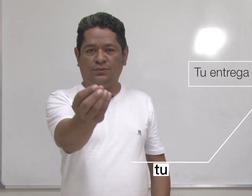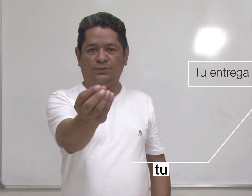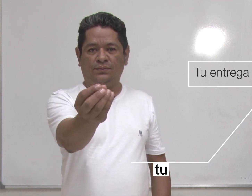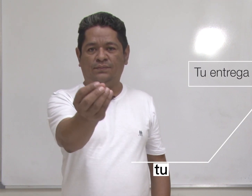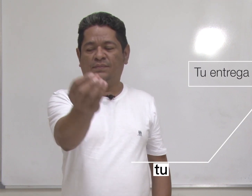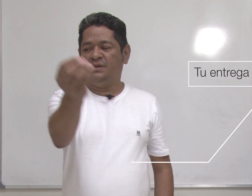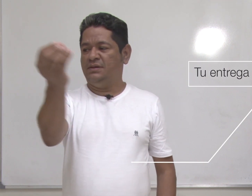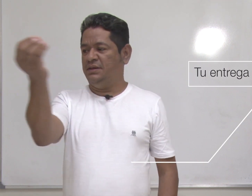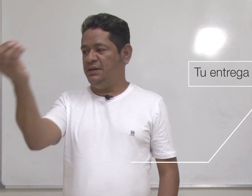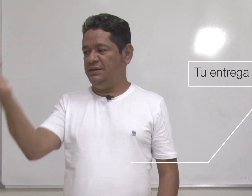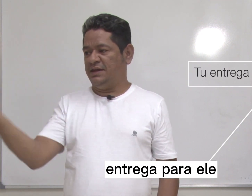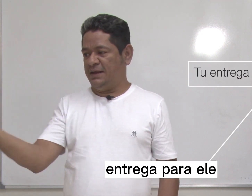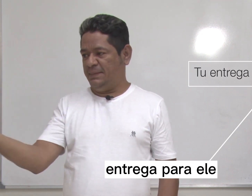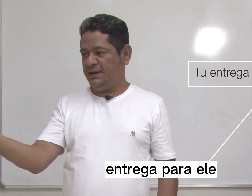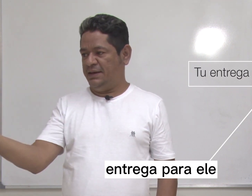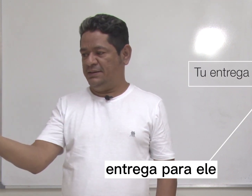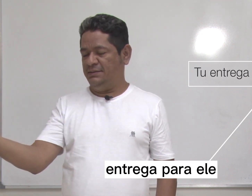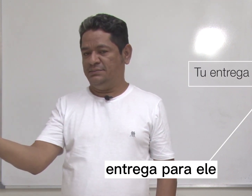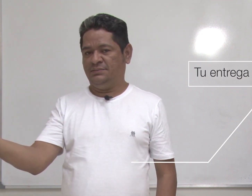tu entrega para ele,